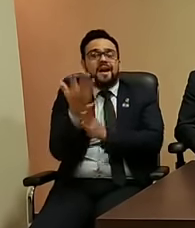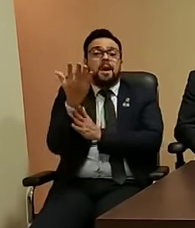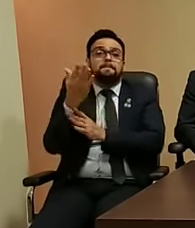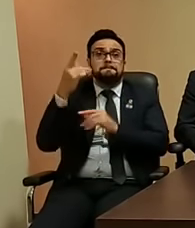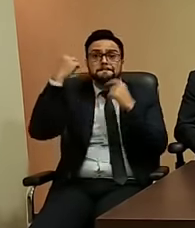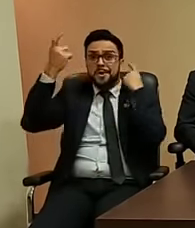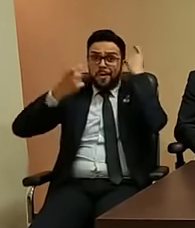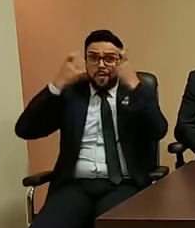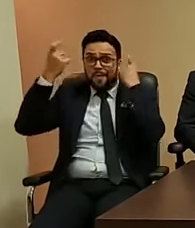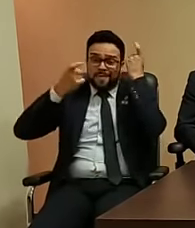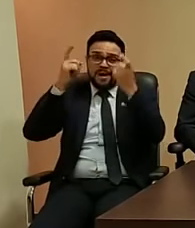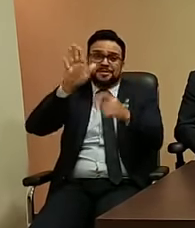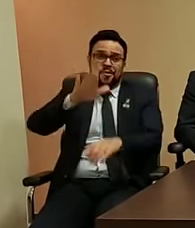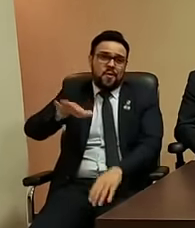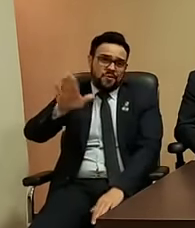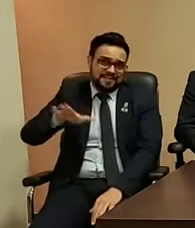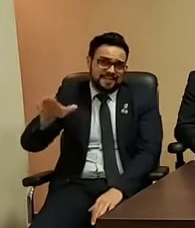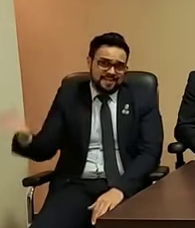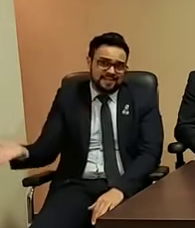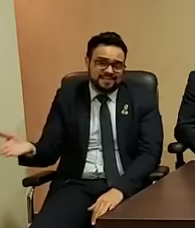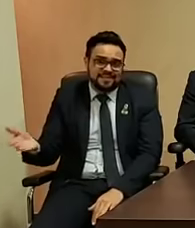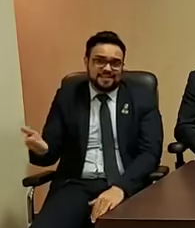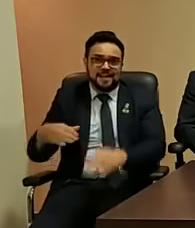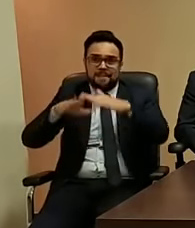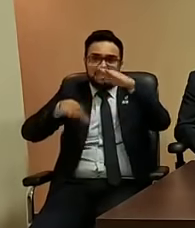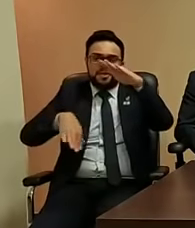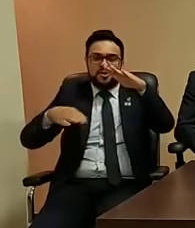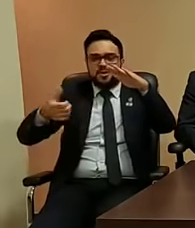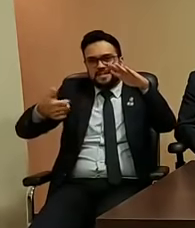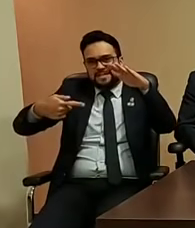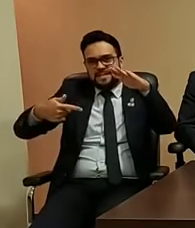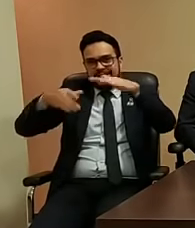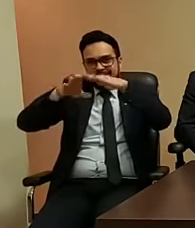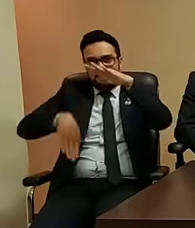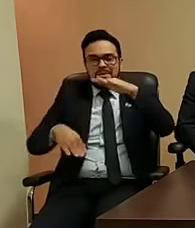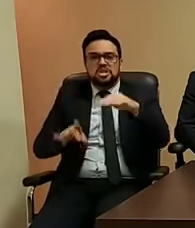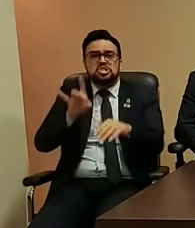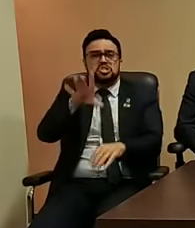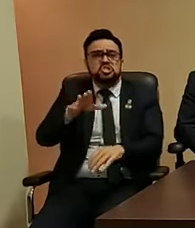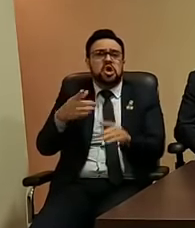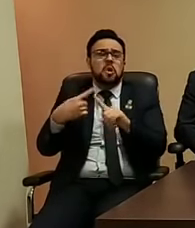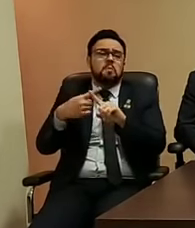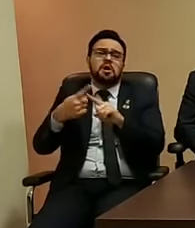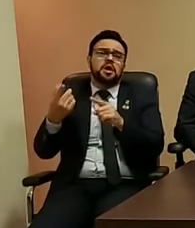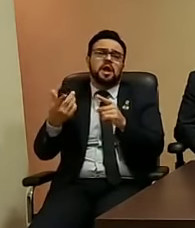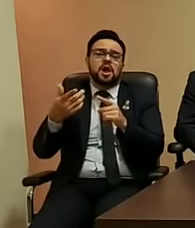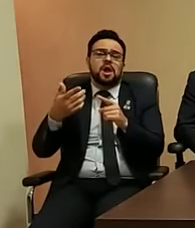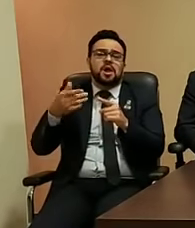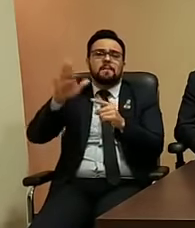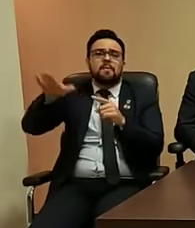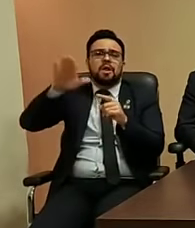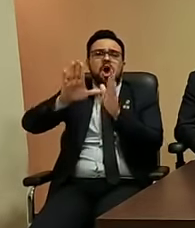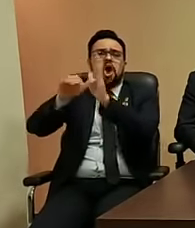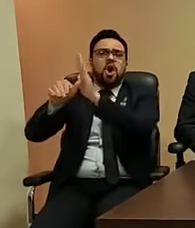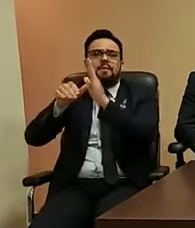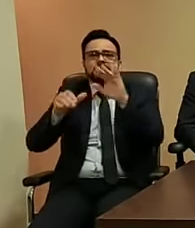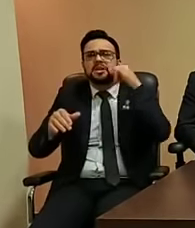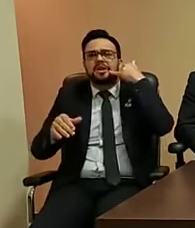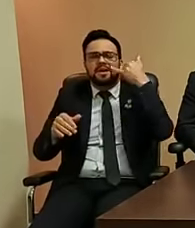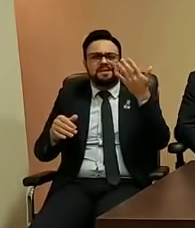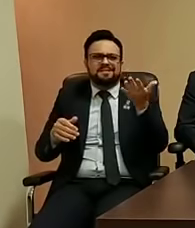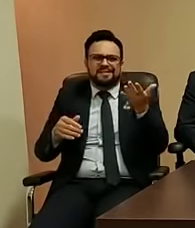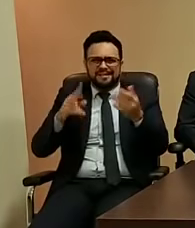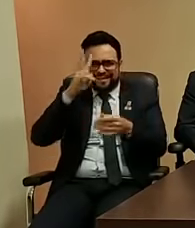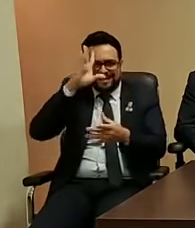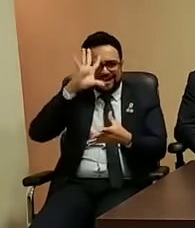com os menores. Talvez depois que o Lula falou que só porque o moleque está roubando aí o celular, vai a polícia para cima dele, tá